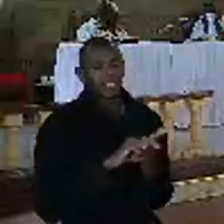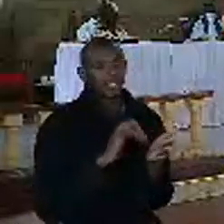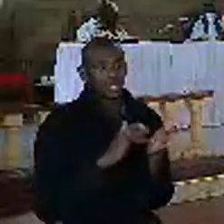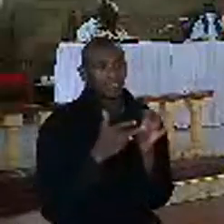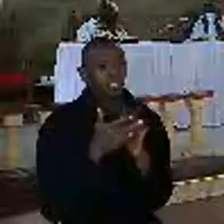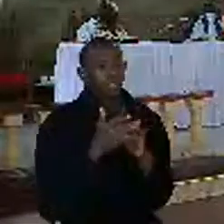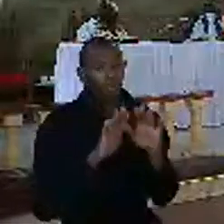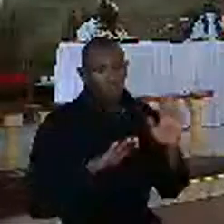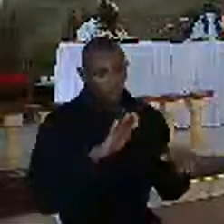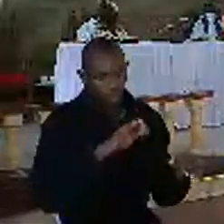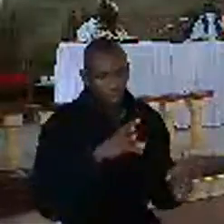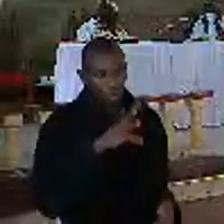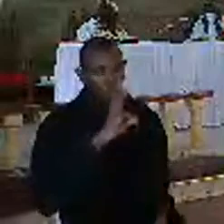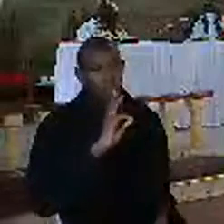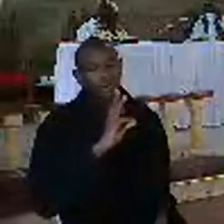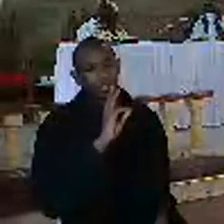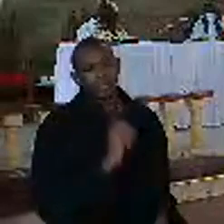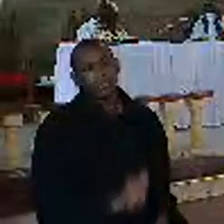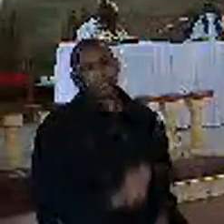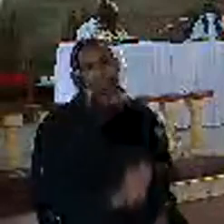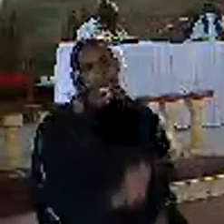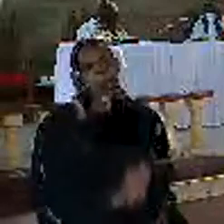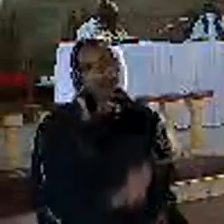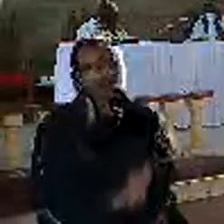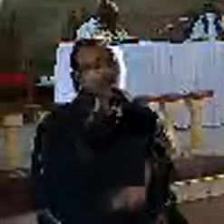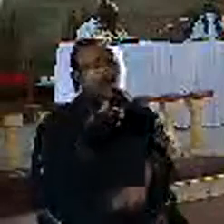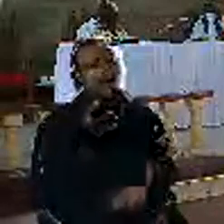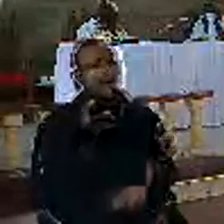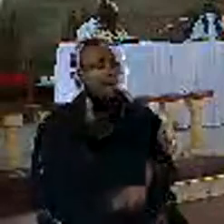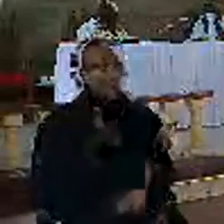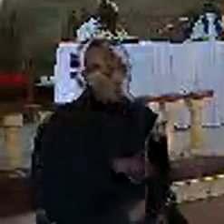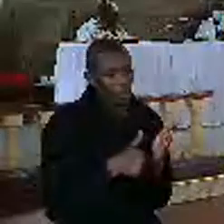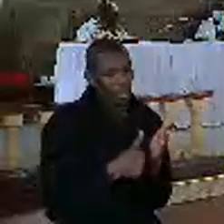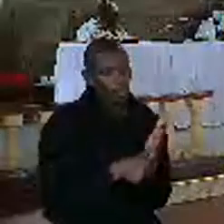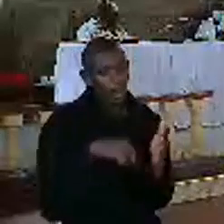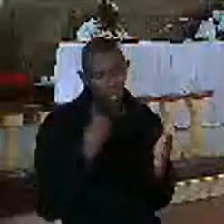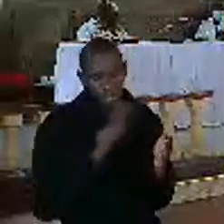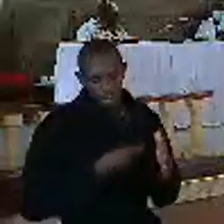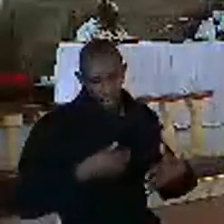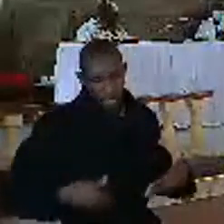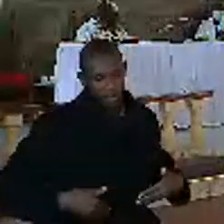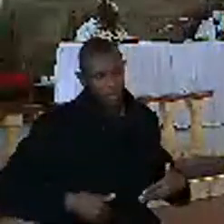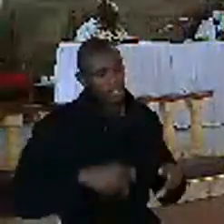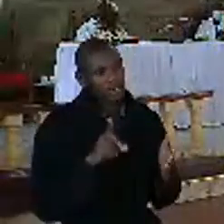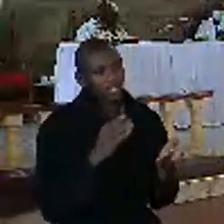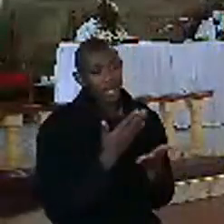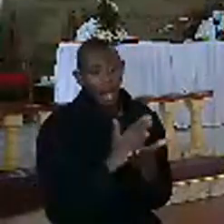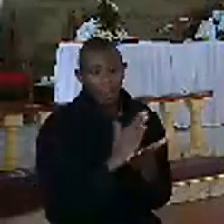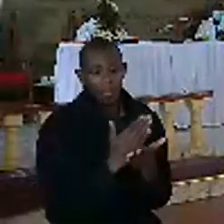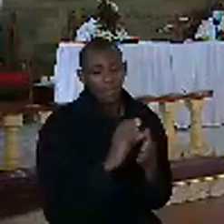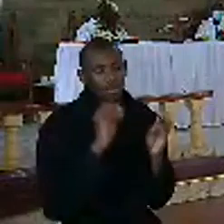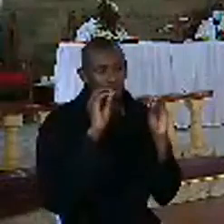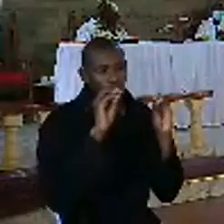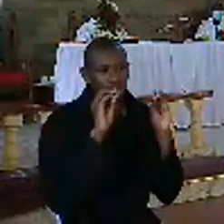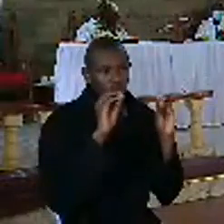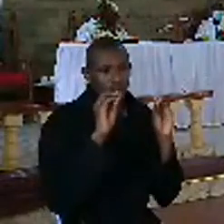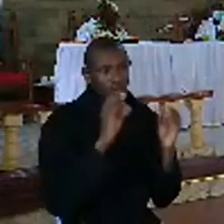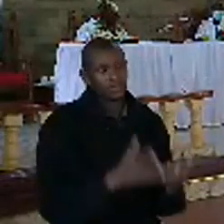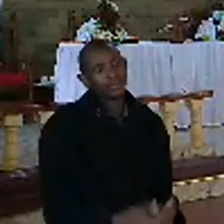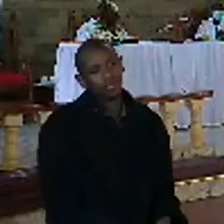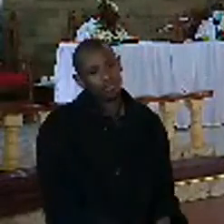agerera maaini. Na edo wakwa ni kuri aria metitwo mari arutani na makehokerwo field iyo ya